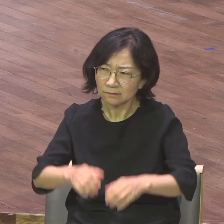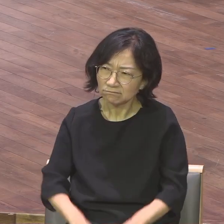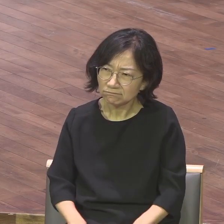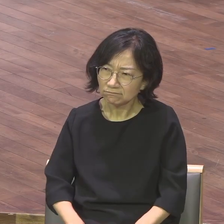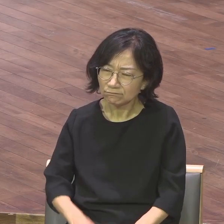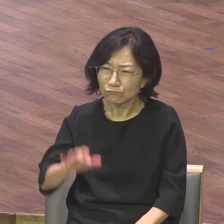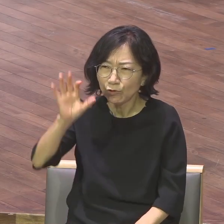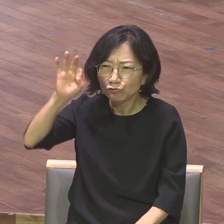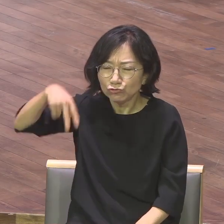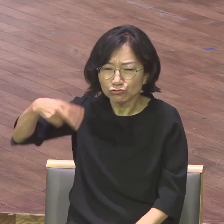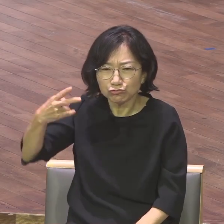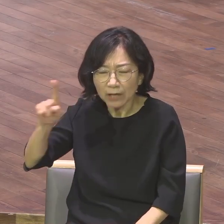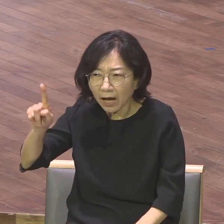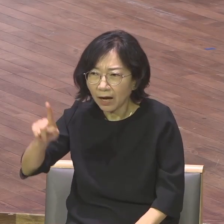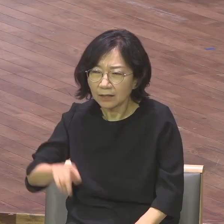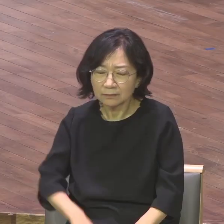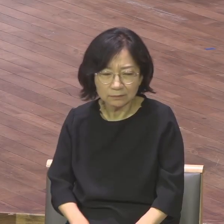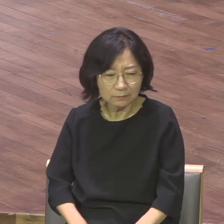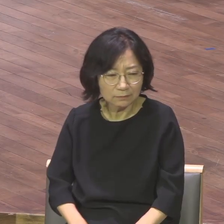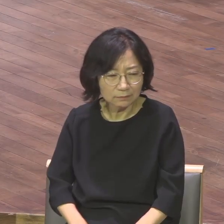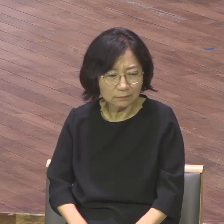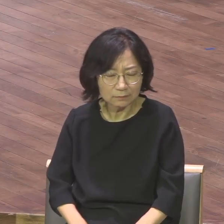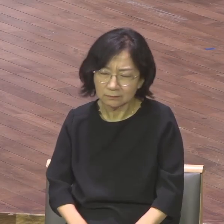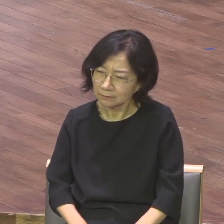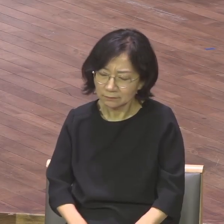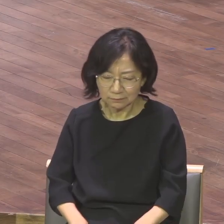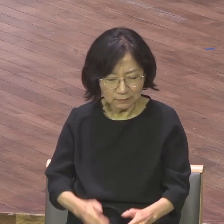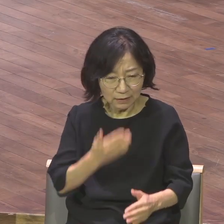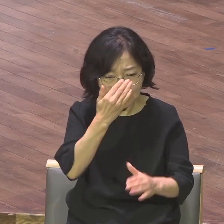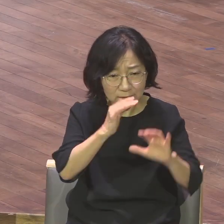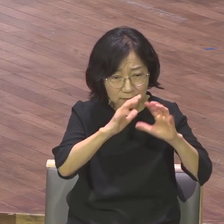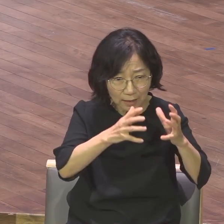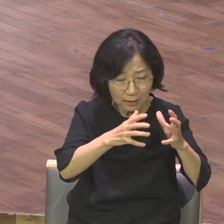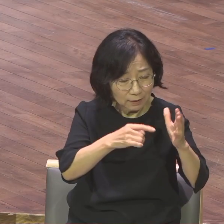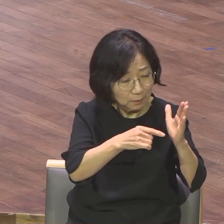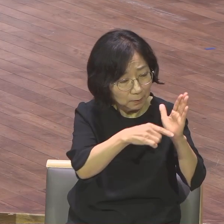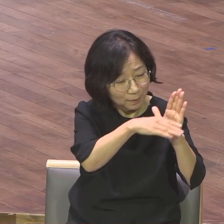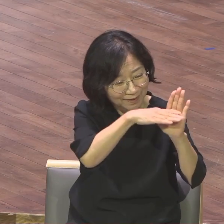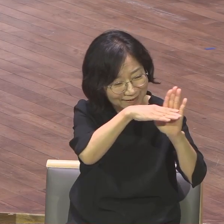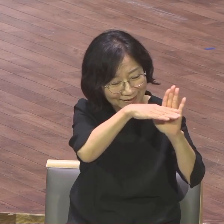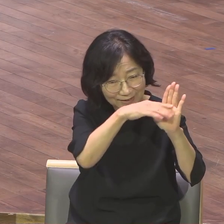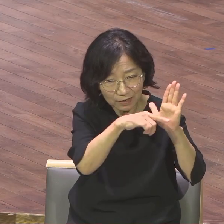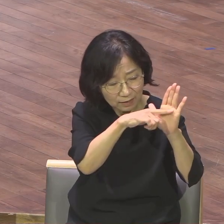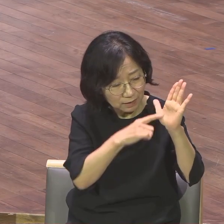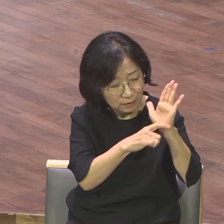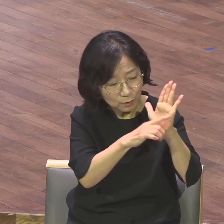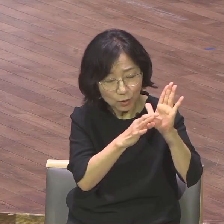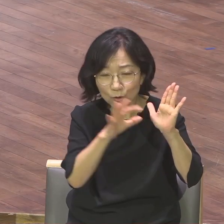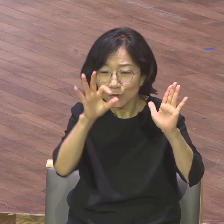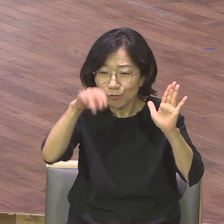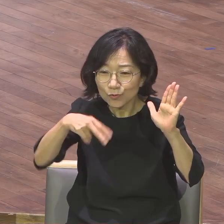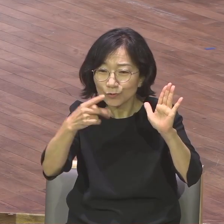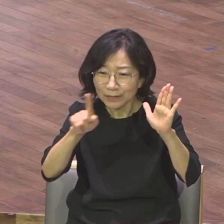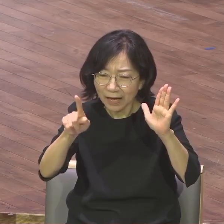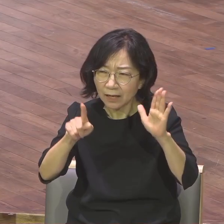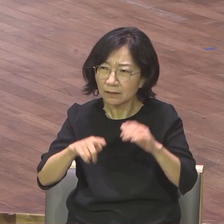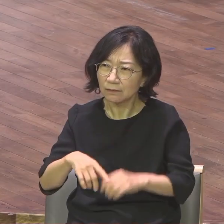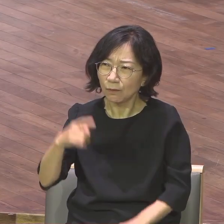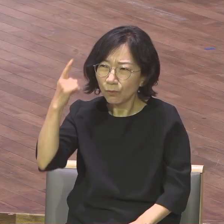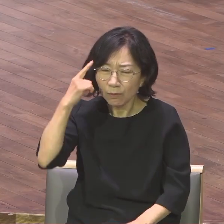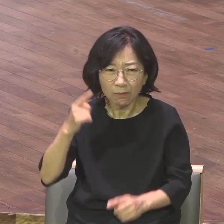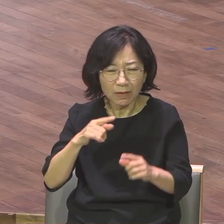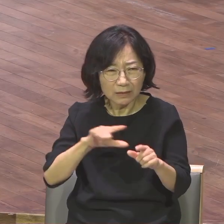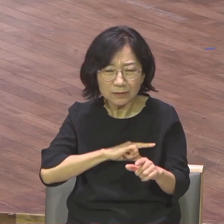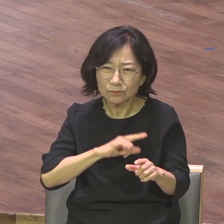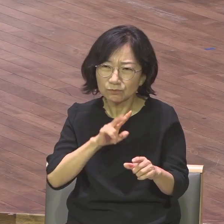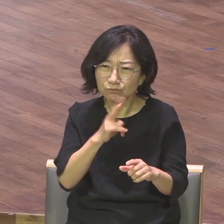유다 했다가 이스라엘이면 이스라엘이지 왜 자꾸 유다 그 말을 하느냐, 유다에 대해서 궁금하신 분들이